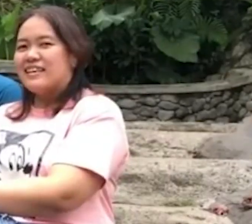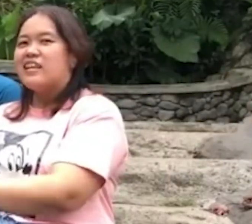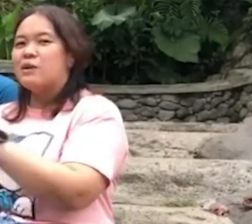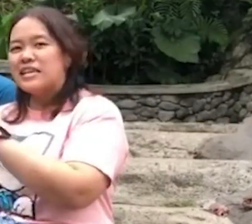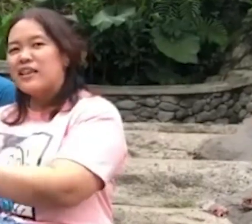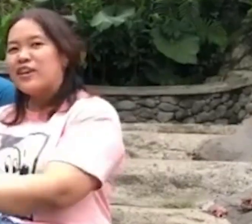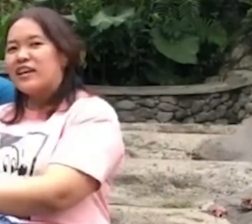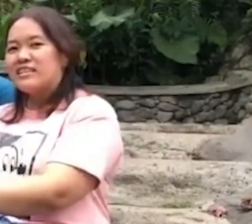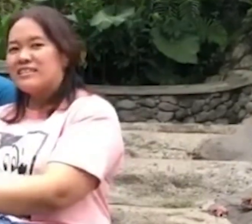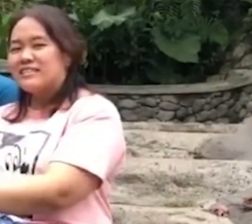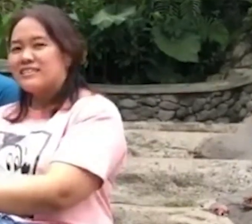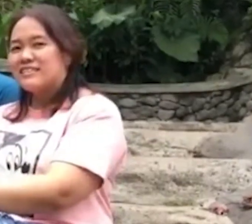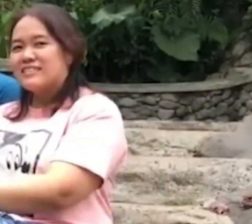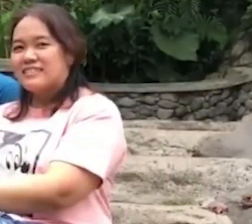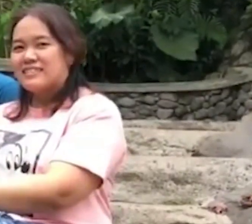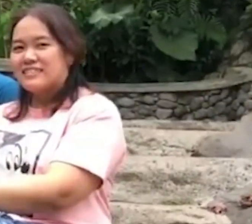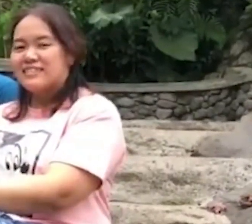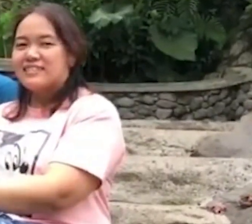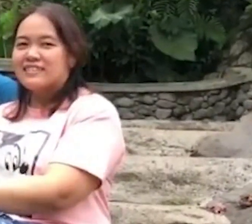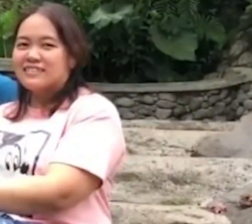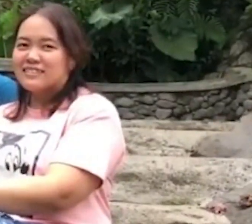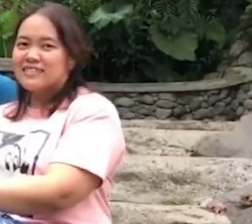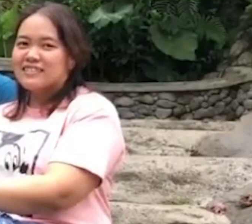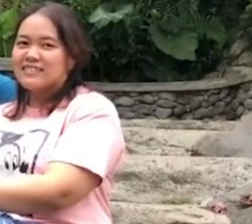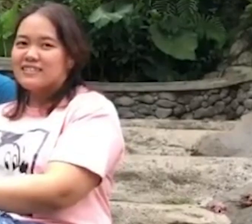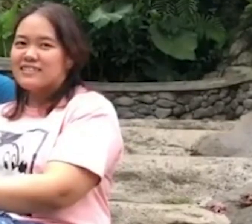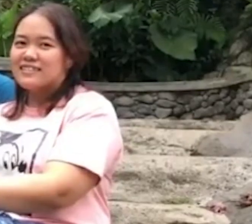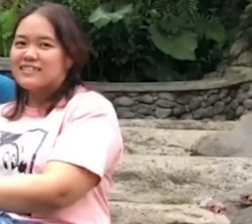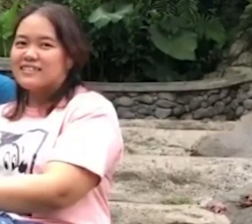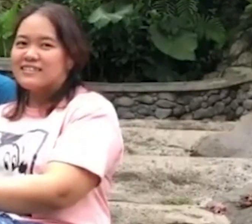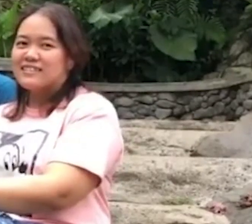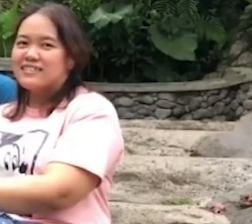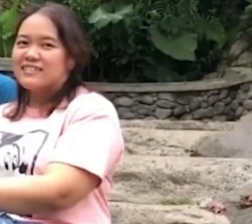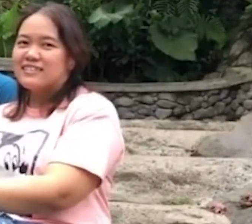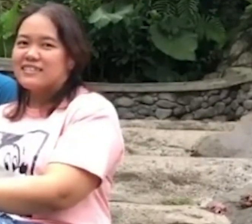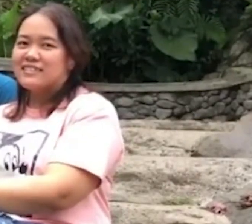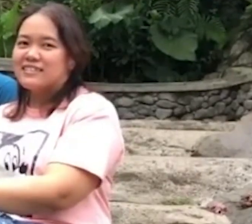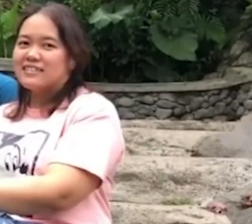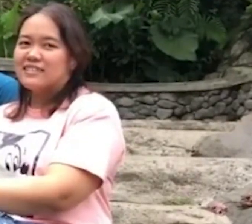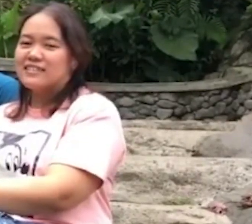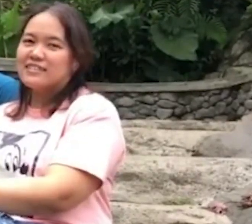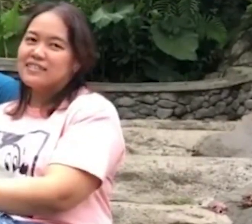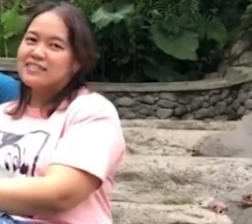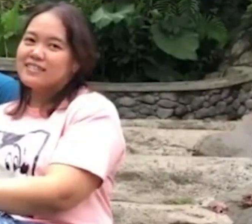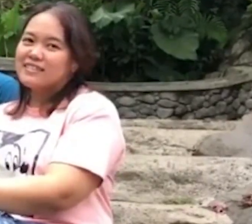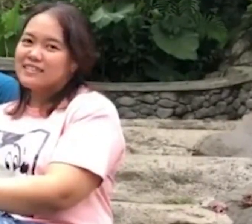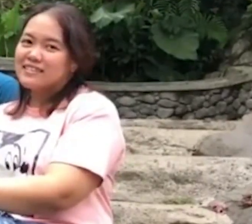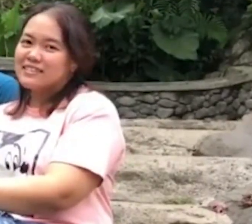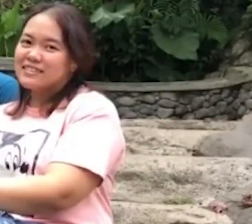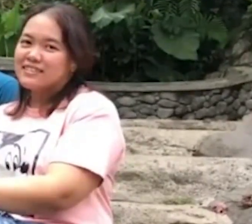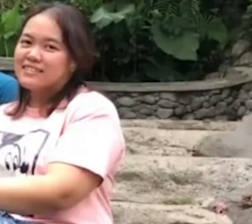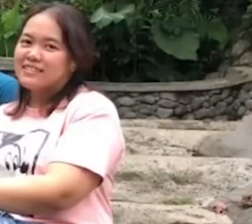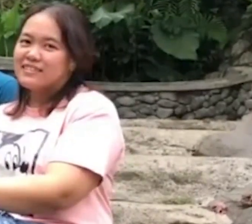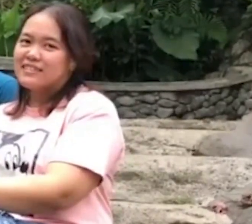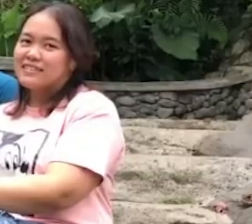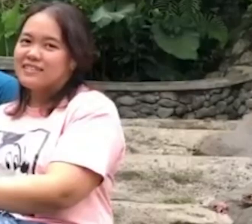Evi. Nama saya Loren. Kita dari CGC 184. Dari kisah Yosua, saya